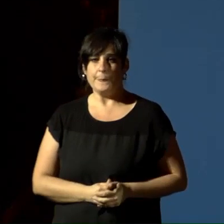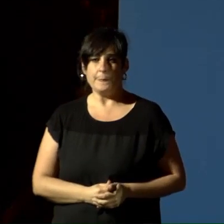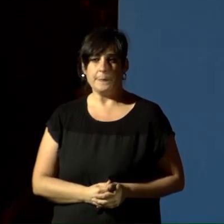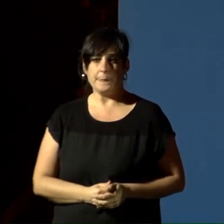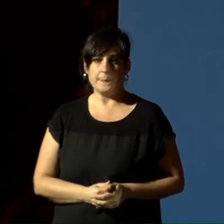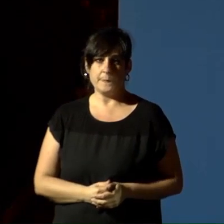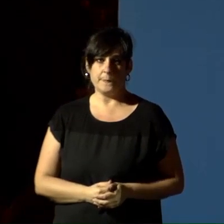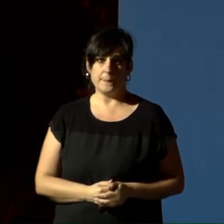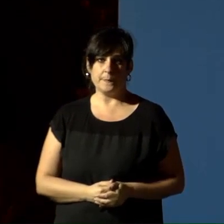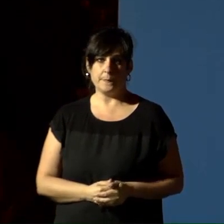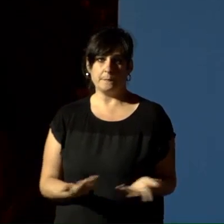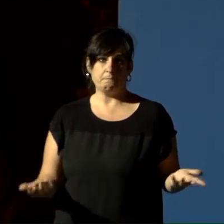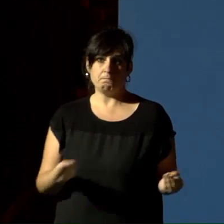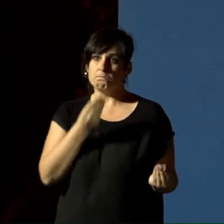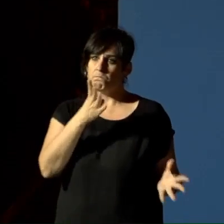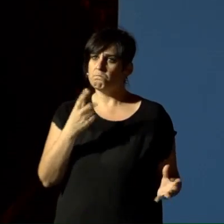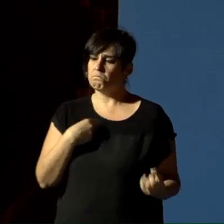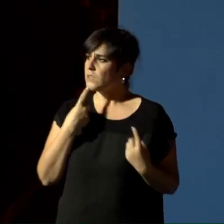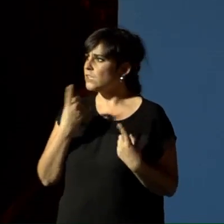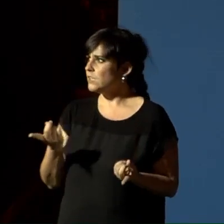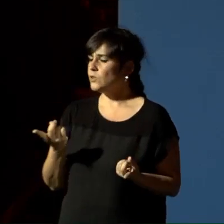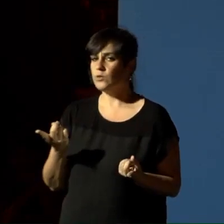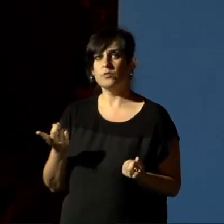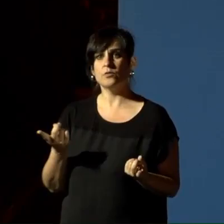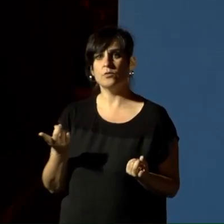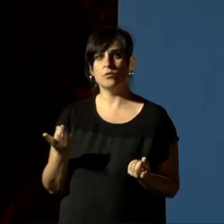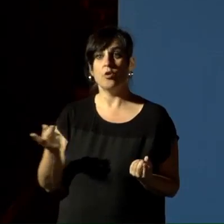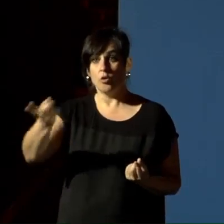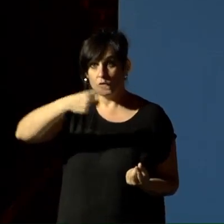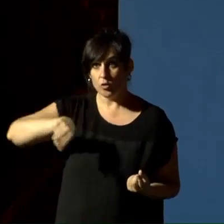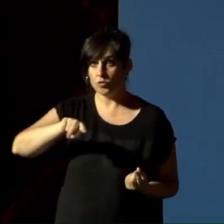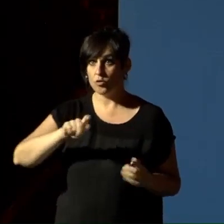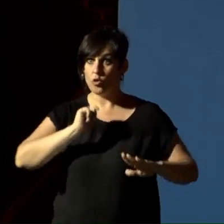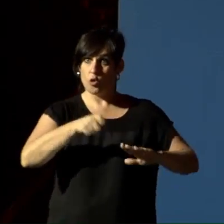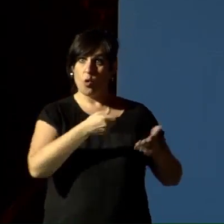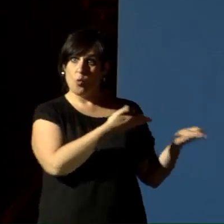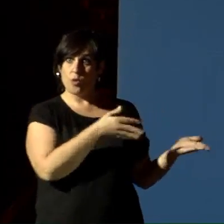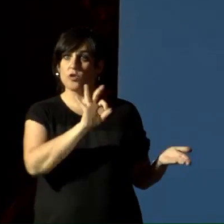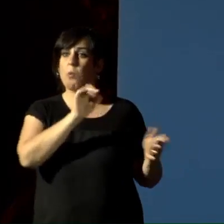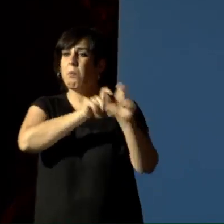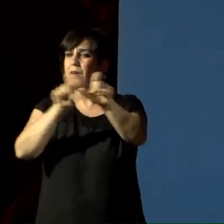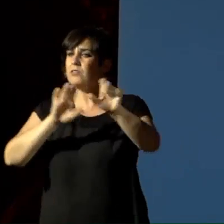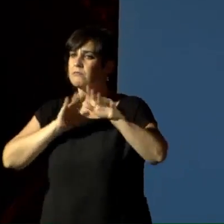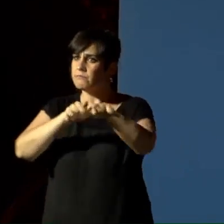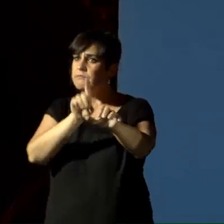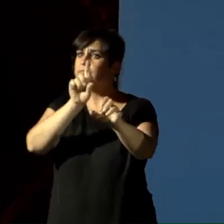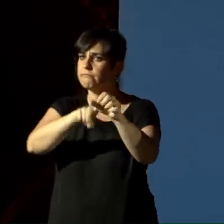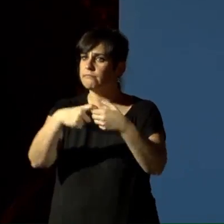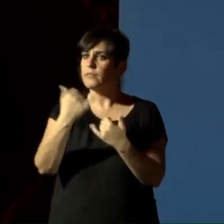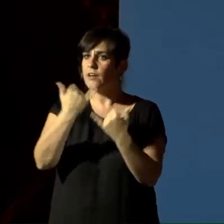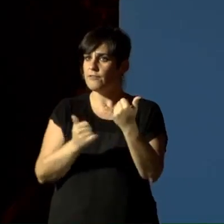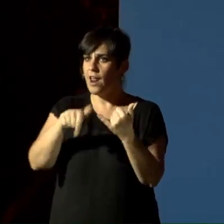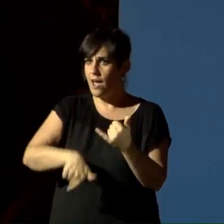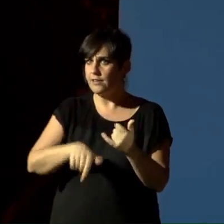Eu digo vos que nos, Luís e toda a xente da Marea que vai liderar o cambio político